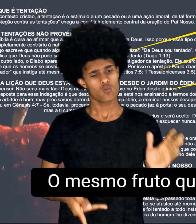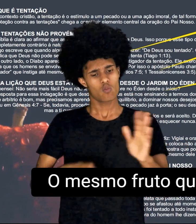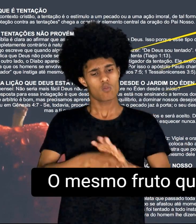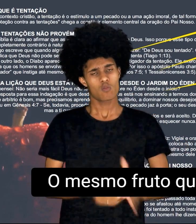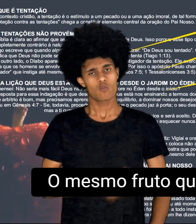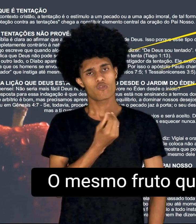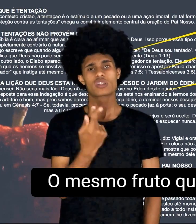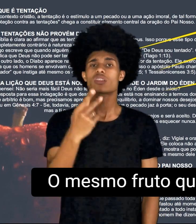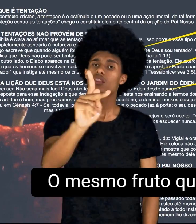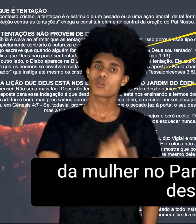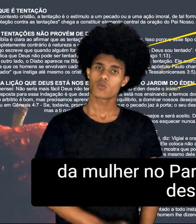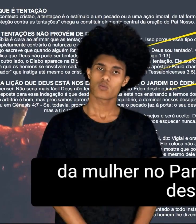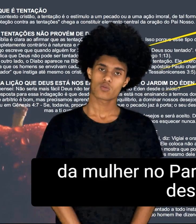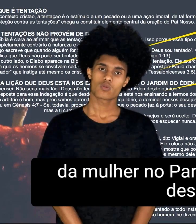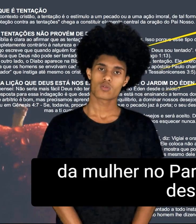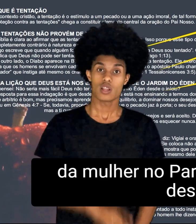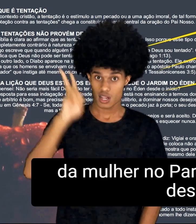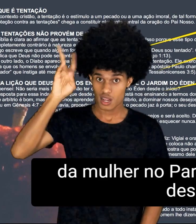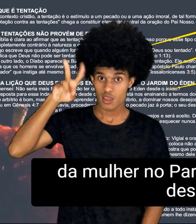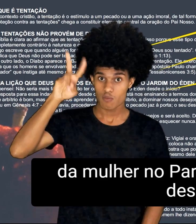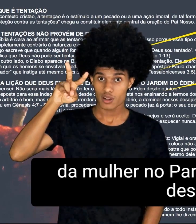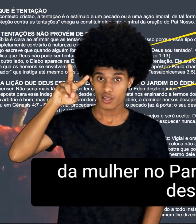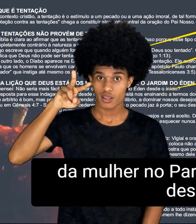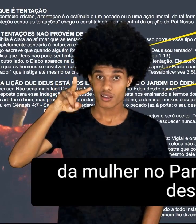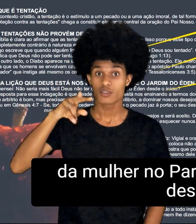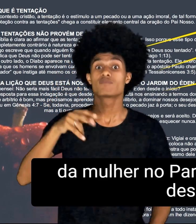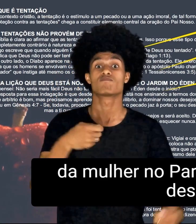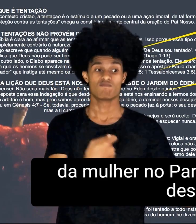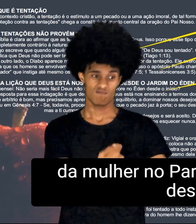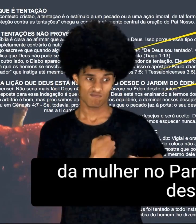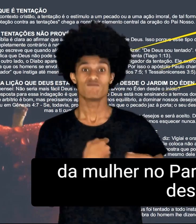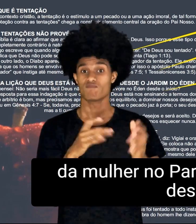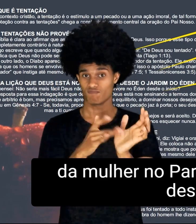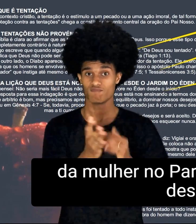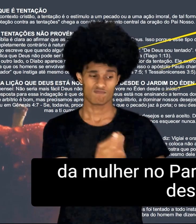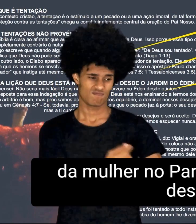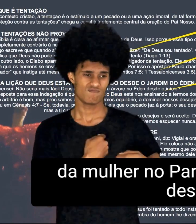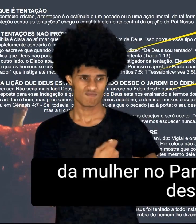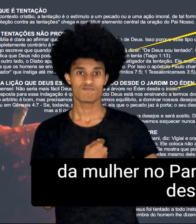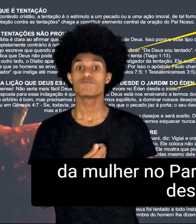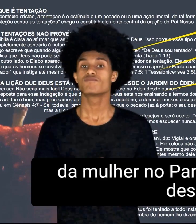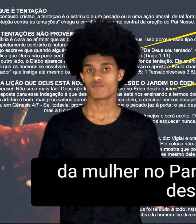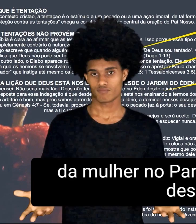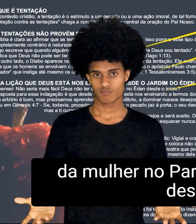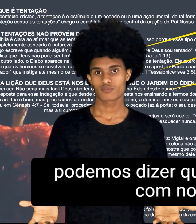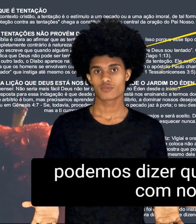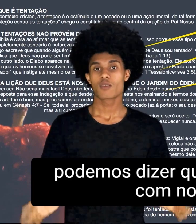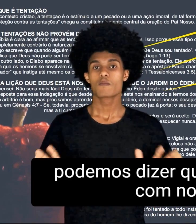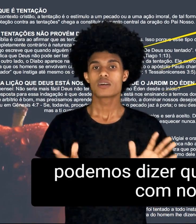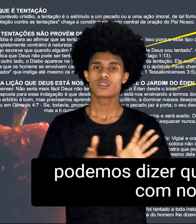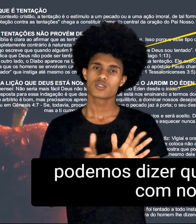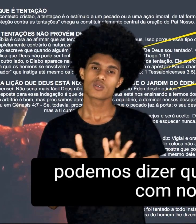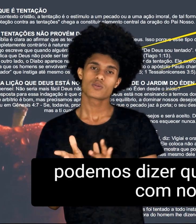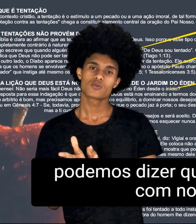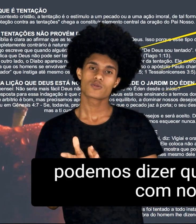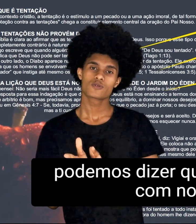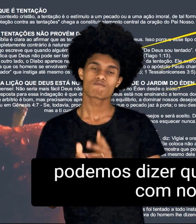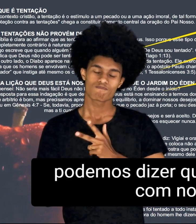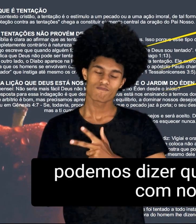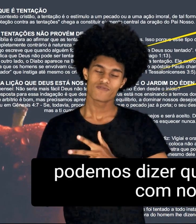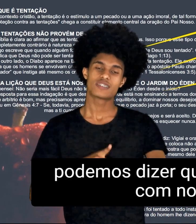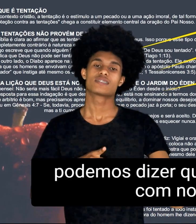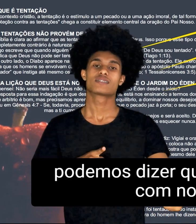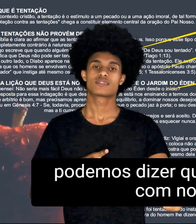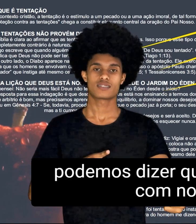estava nas mãos da mulher no paraíso. A tentação é um fruto desejoso ao olhar, podemos dizer que o diabo faz uma parceria com